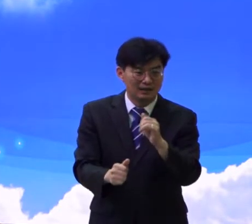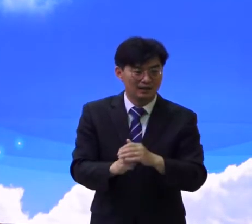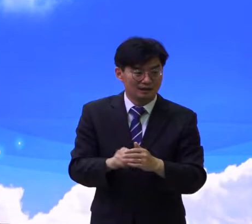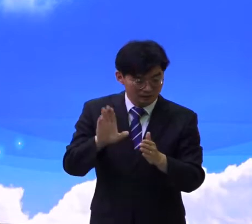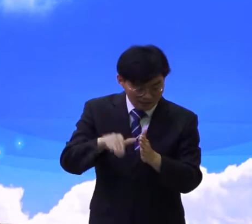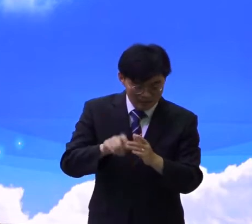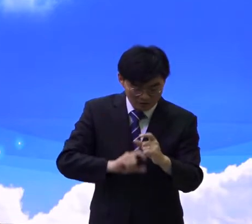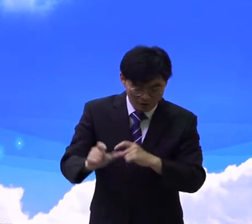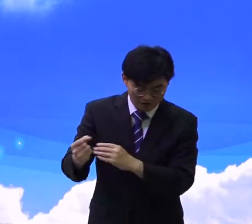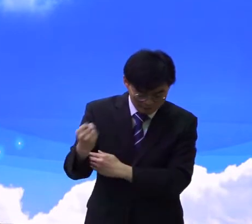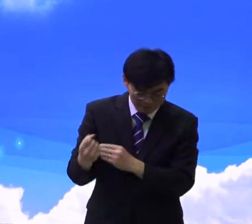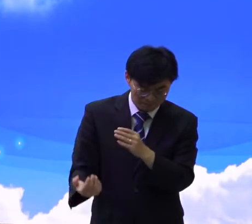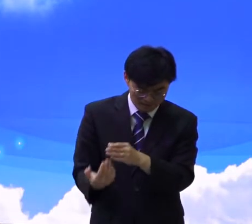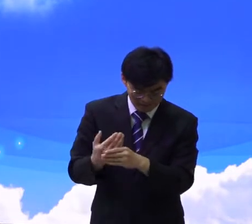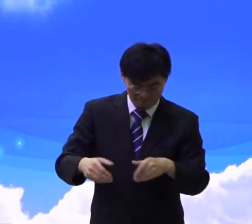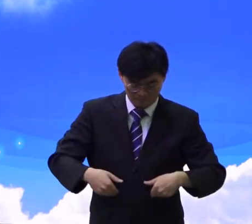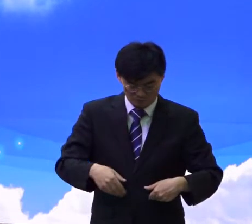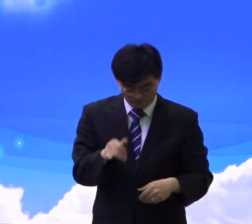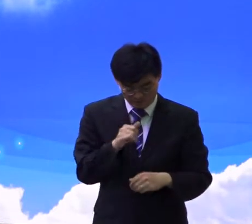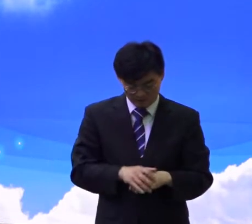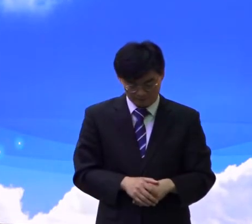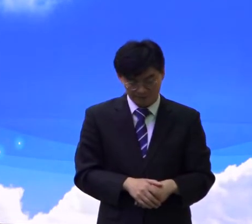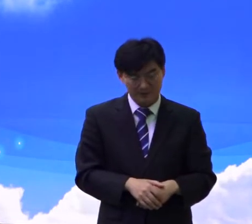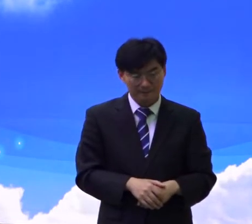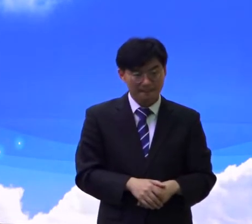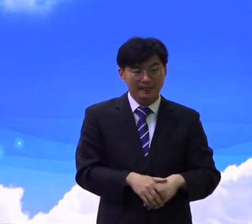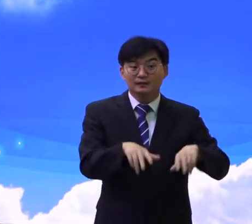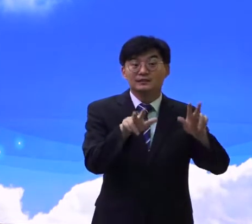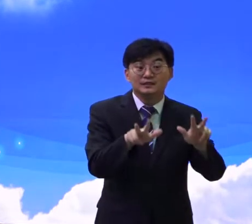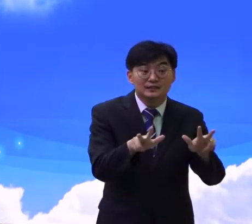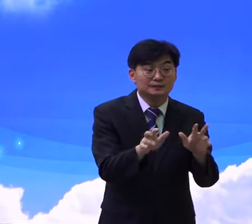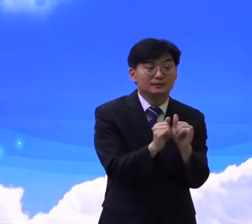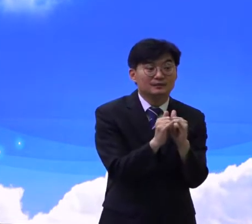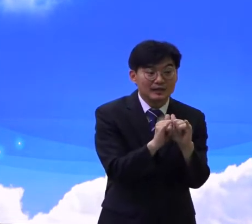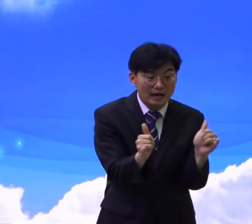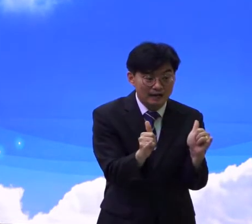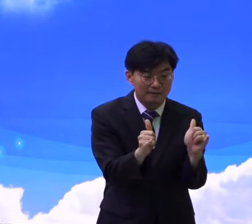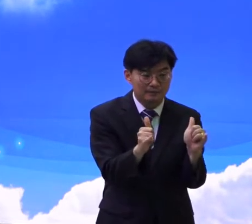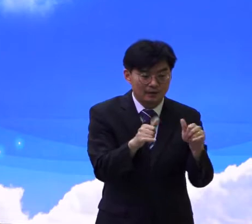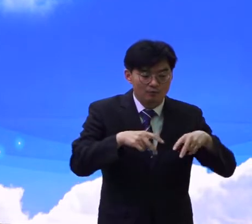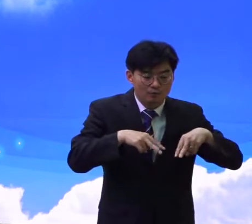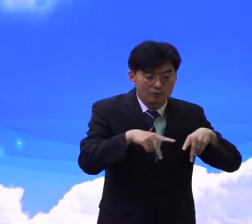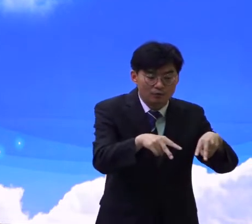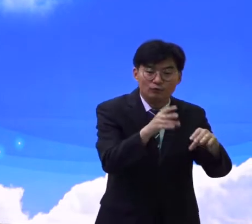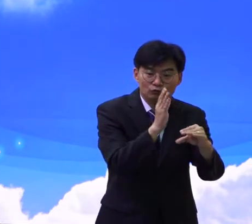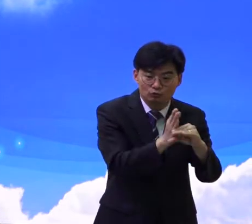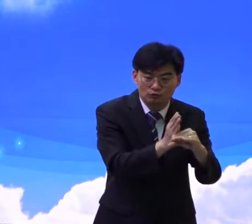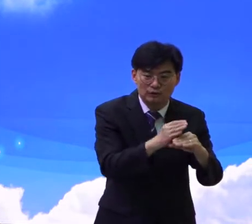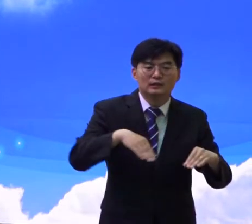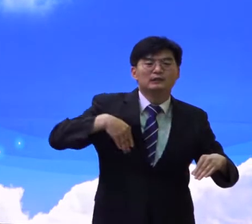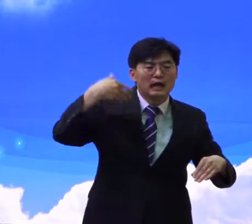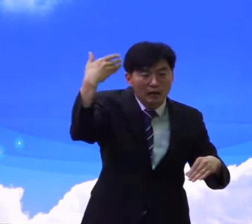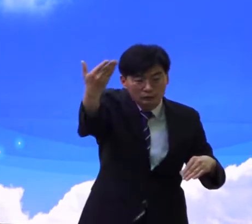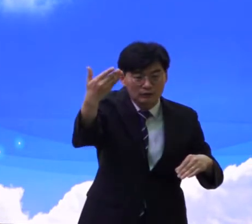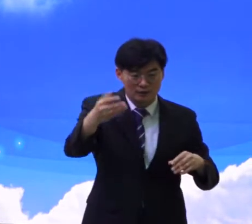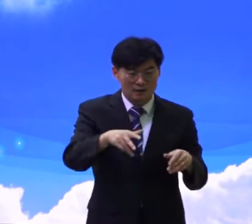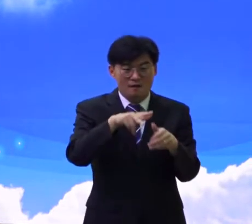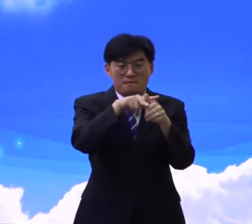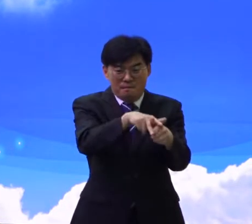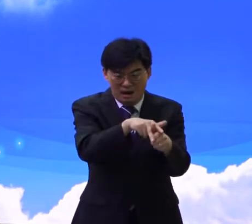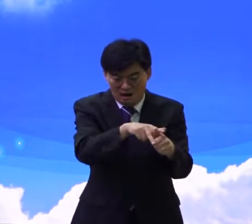지금은 평안한 땅에 살고 있지만 나중에는 요단 강물이 창이라고 홍수가 나고 넘치는 그 상황